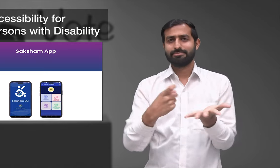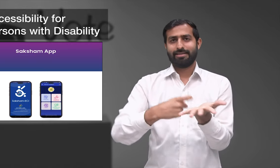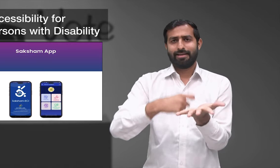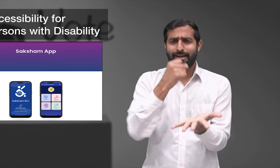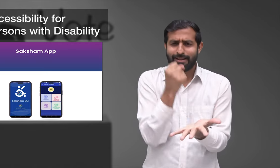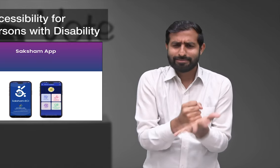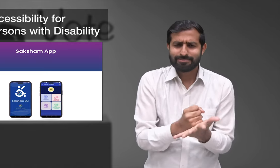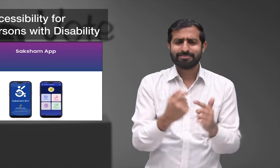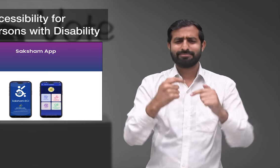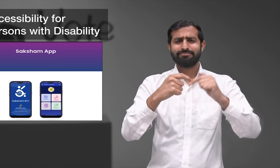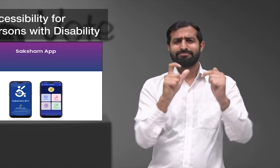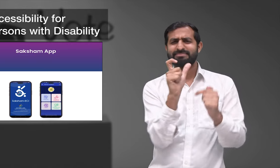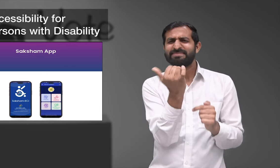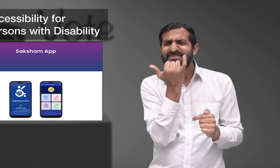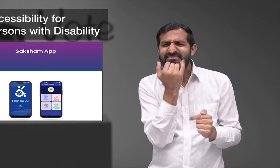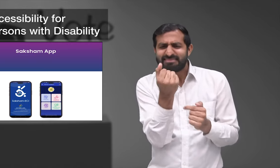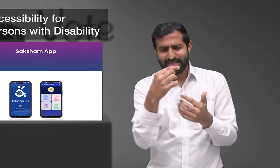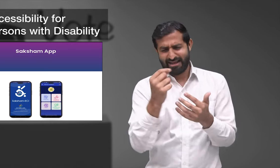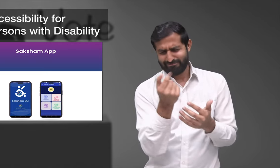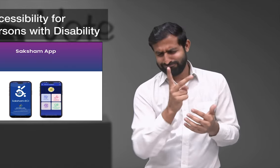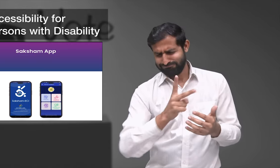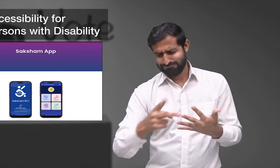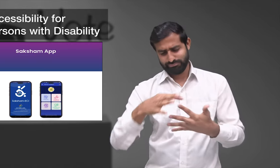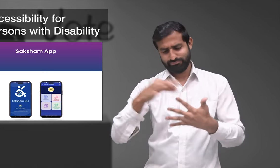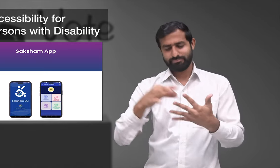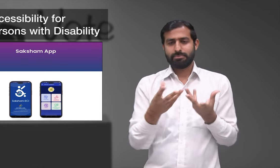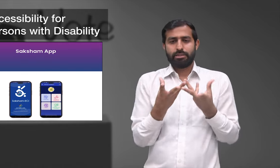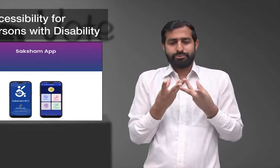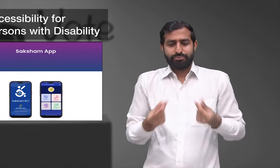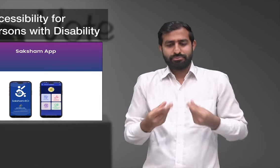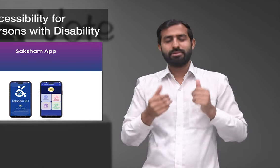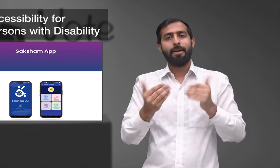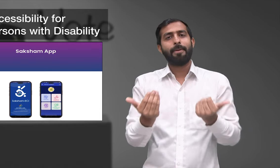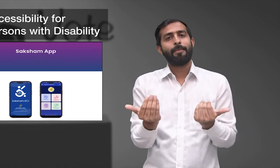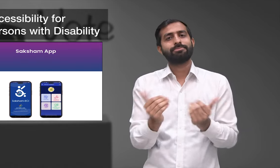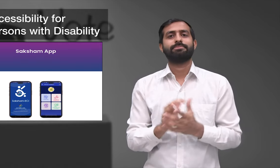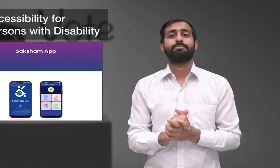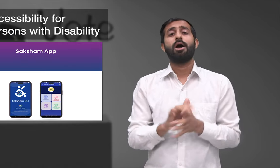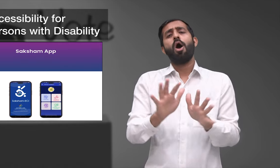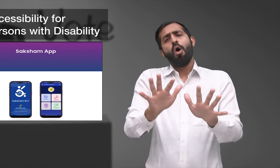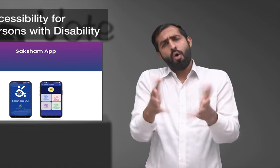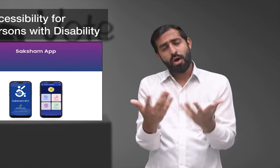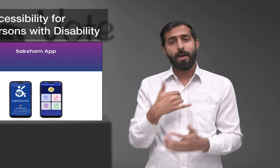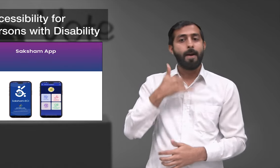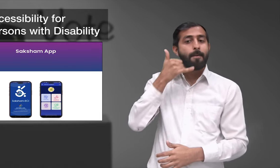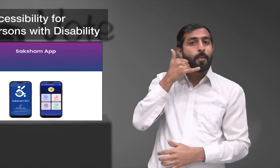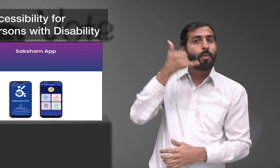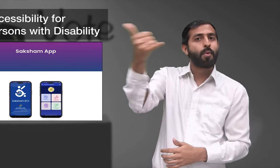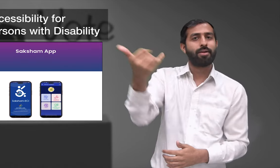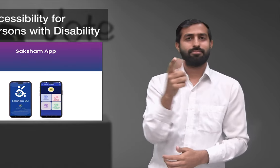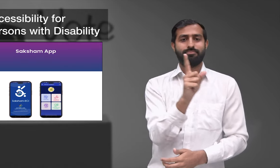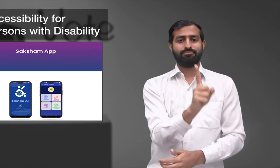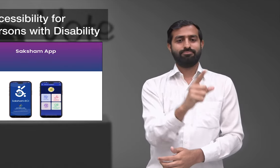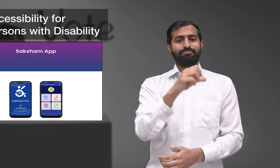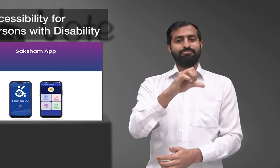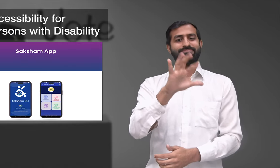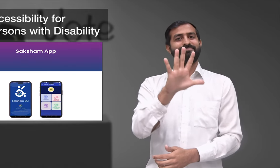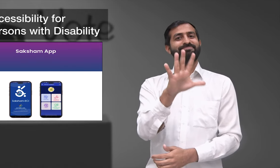आईडी में सुधार अथवा इससे जुड़ी अन्य किसी भी समस्याओं में आपको उनकी मदद मिल सकती है या फिर आप 1950 पर कॉल करके भी